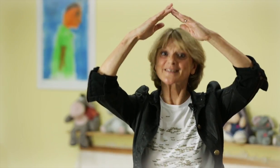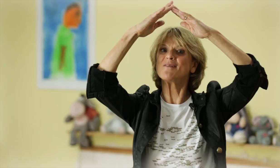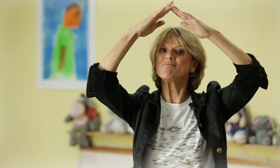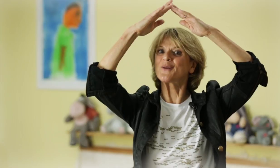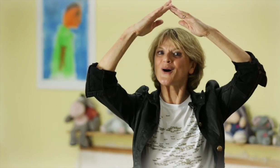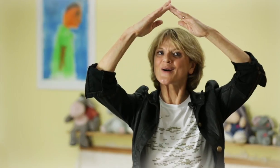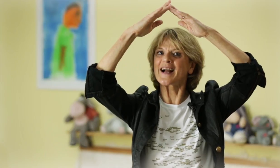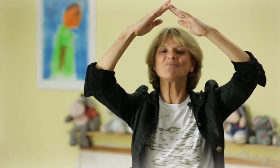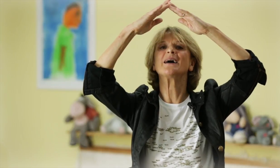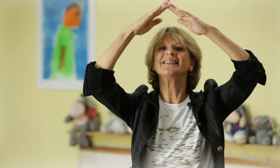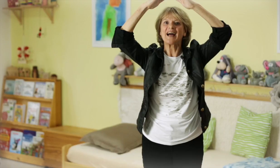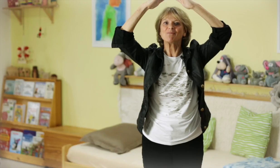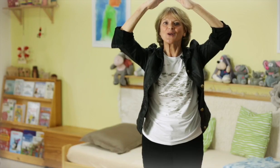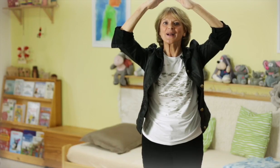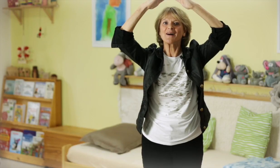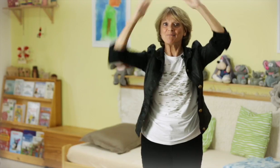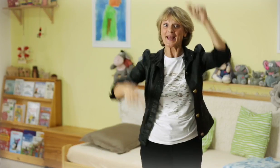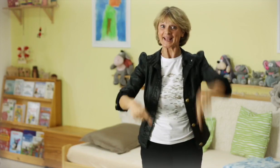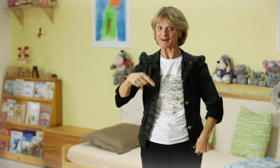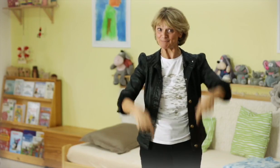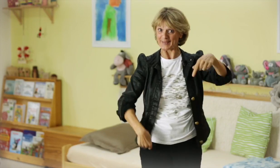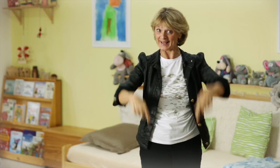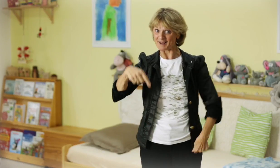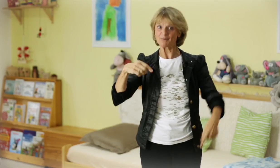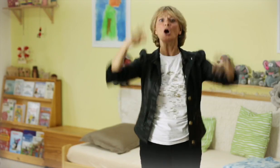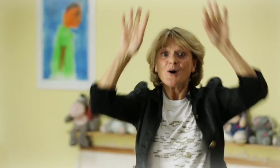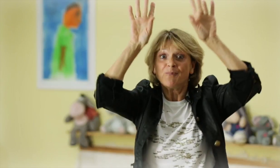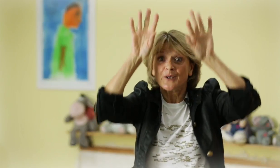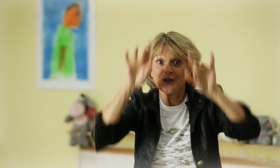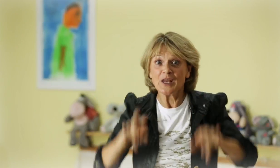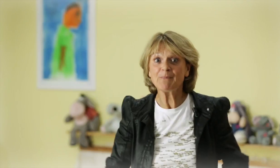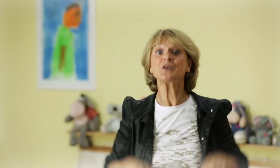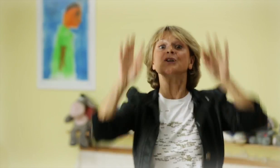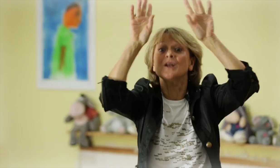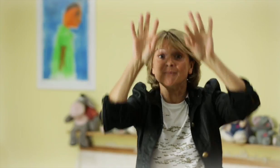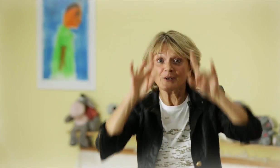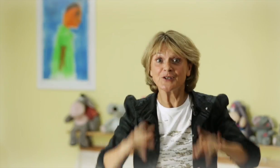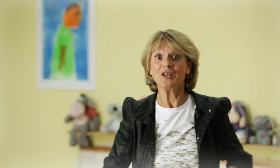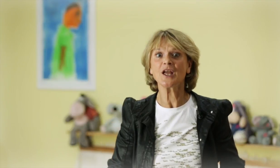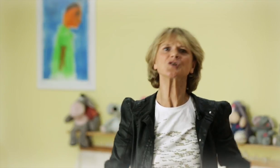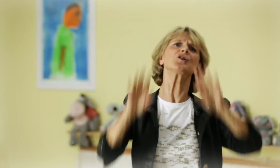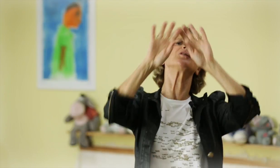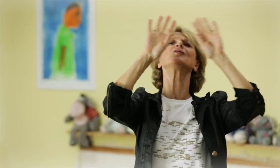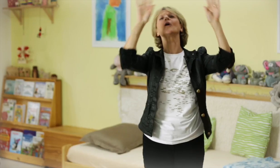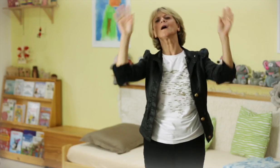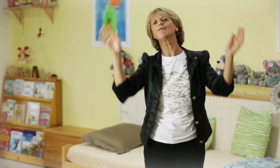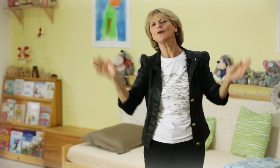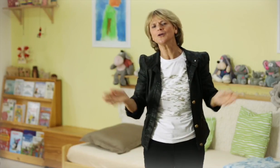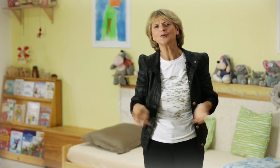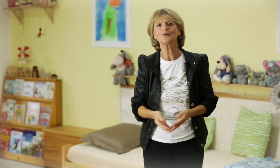se pod okap, tamto kape, kapi, kap. Prší, prší, prší ještě, to je vody, to